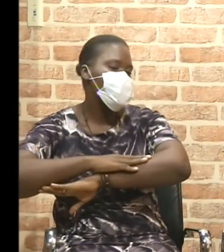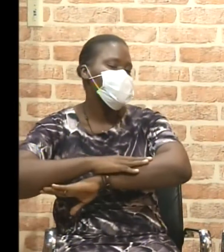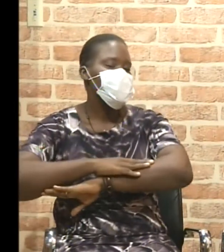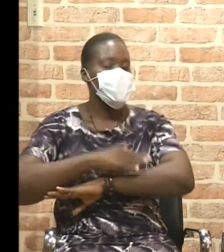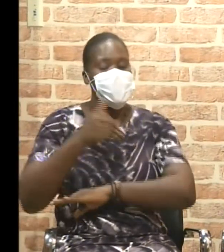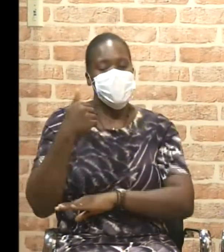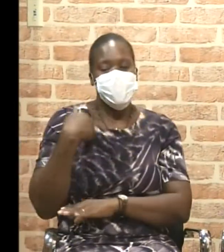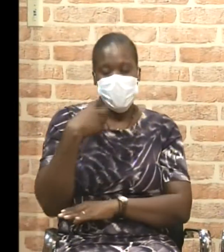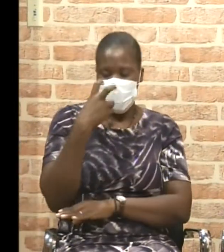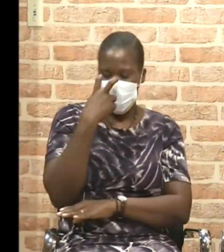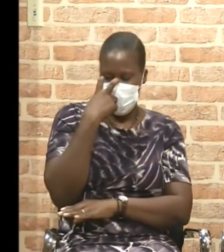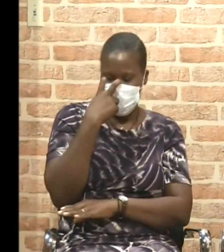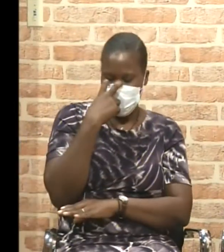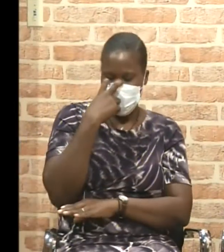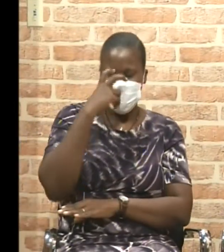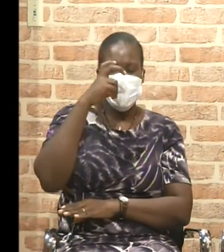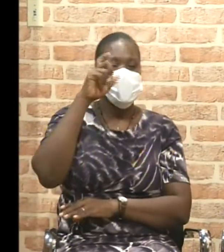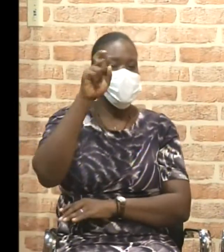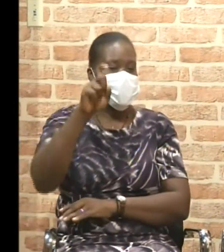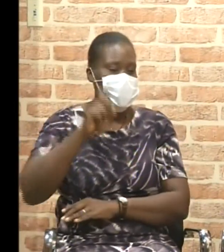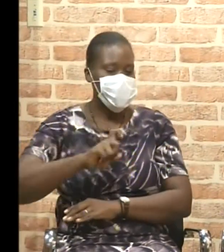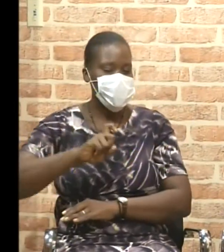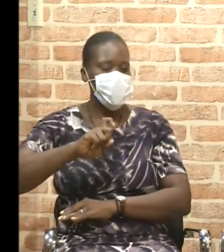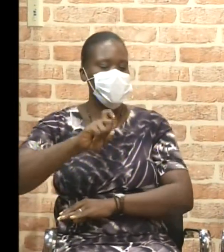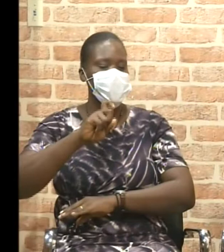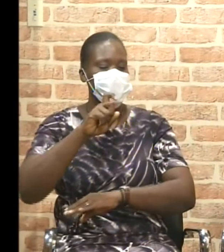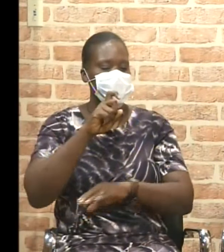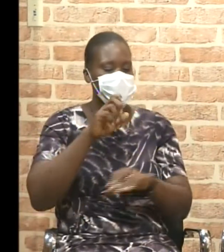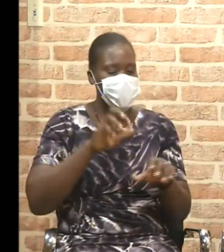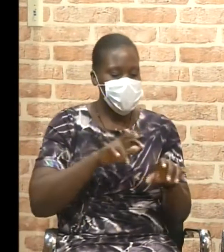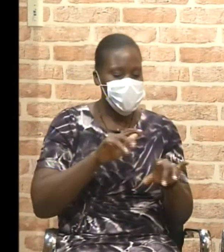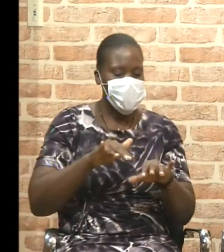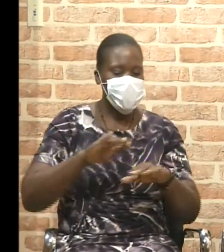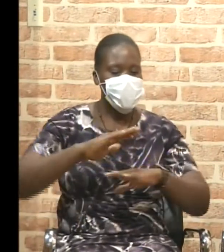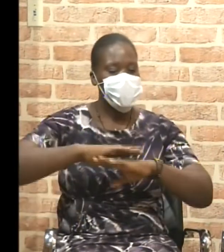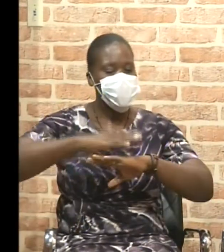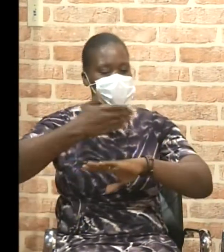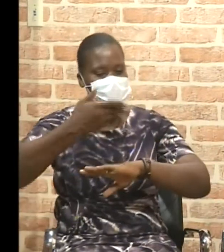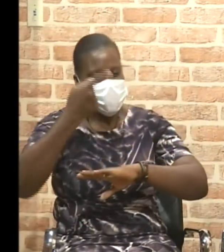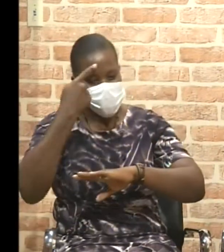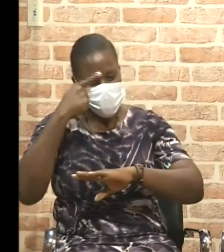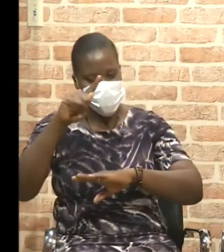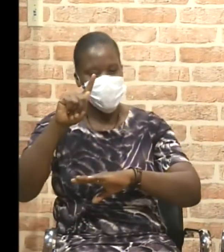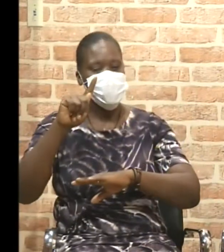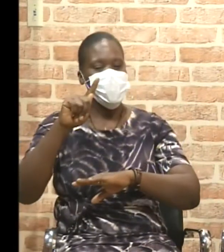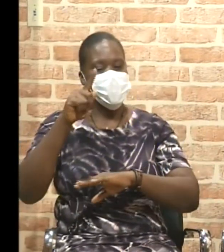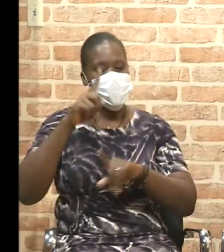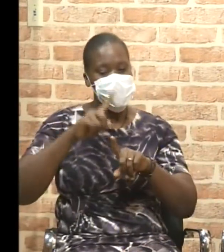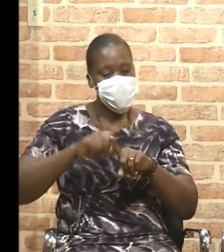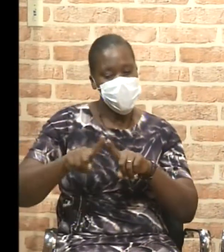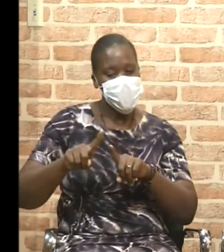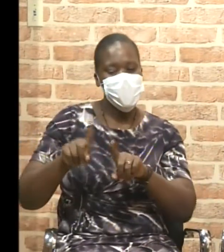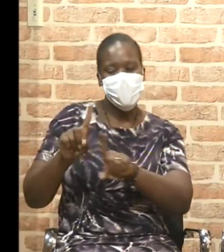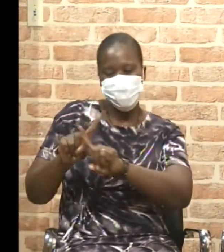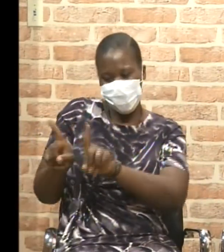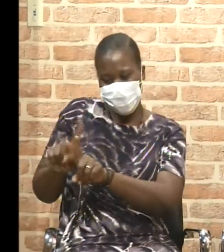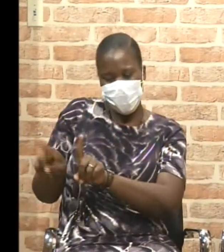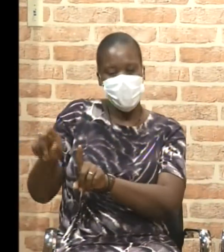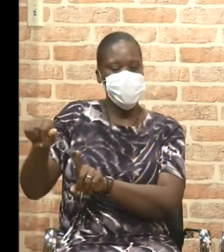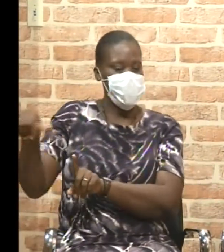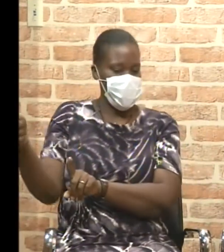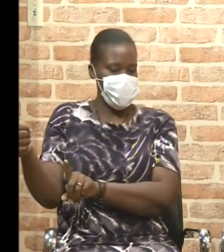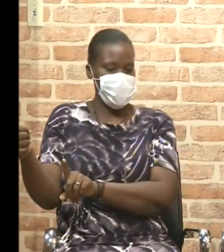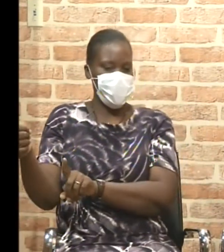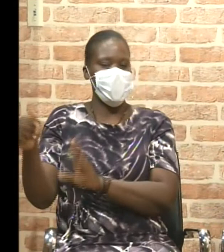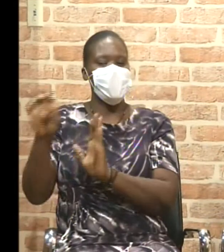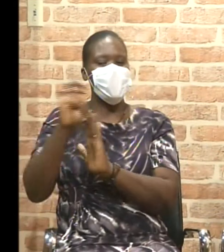parle, donc qui prend besoin de computer pour fonctionner. Maintenant, computer parlant, il faut que l'y adapte. Ce n'est pas une faveur, non, l'État fait,